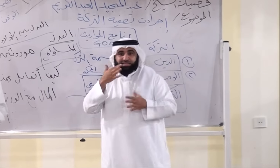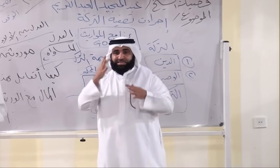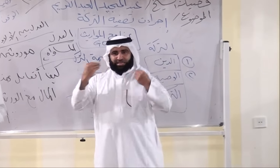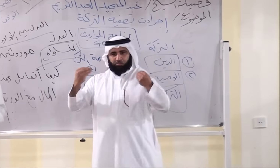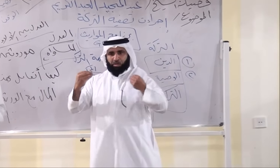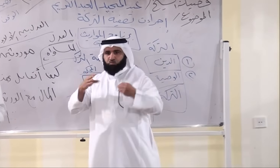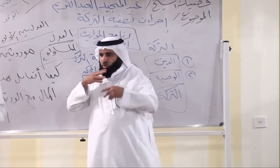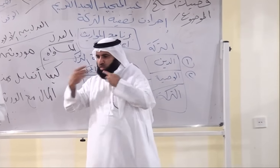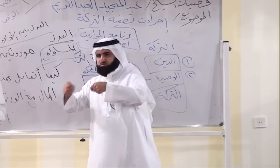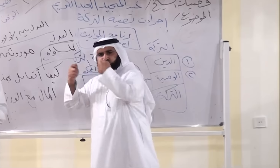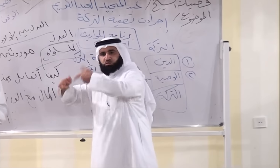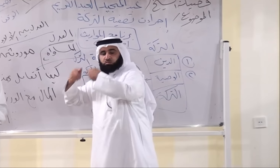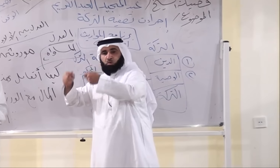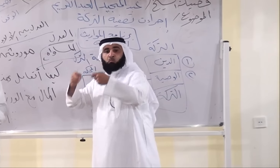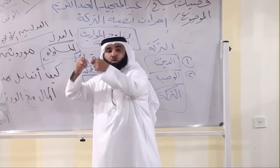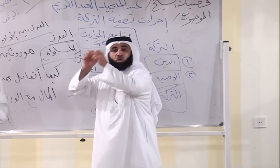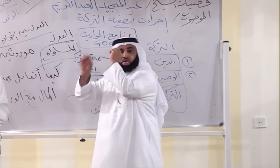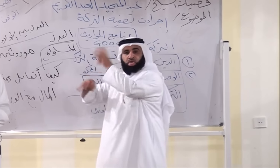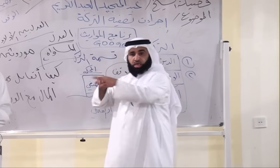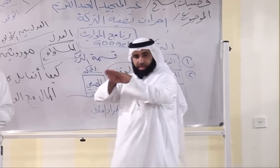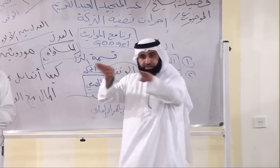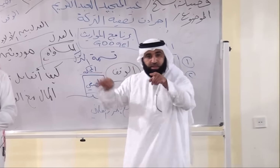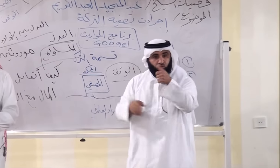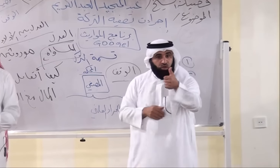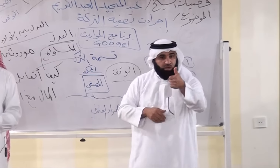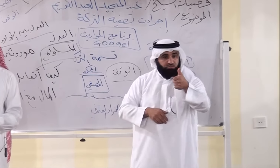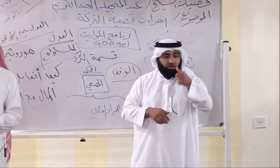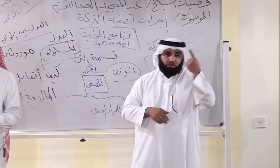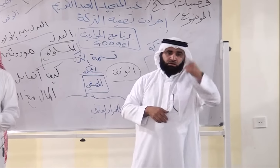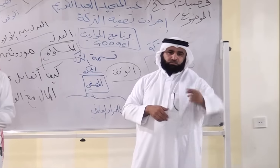عدل؟ لا.